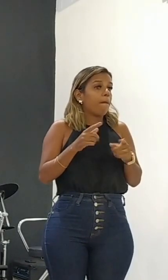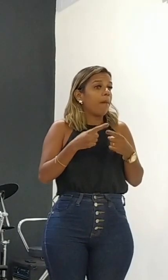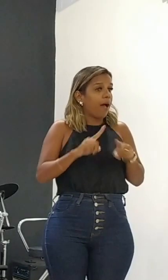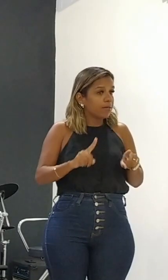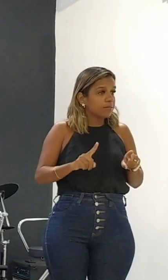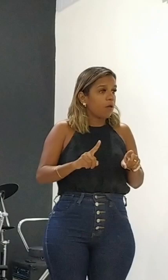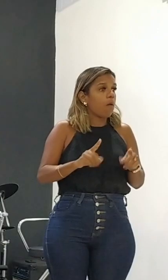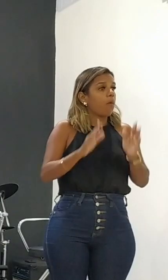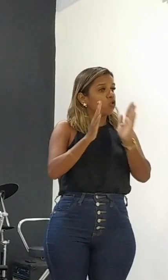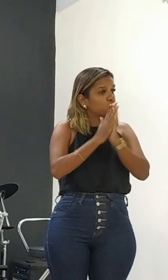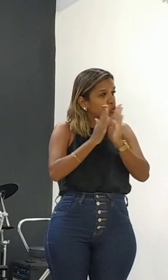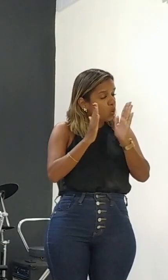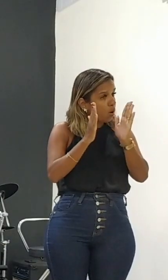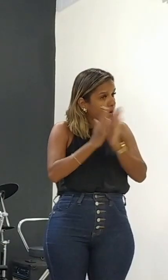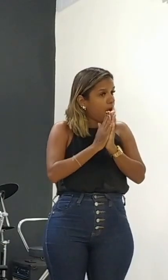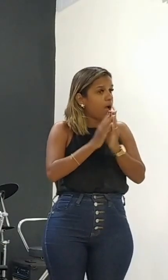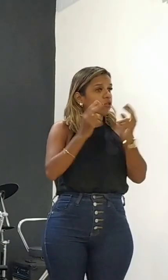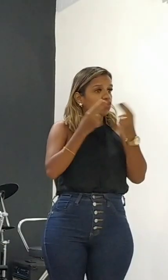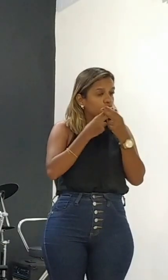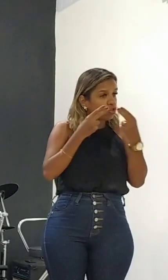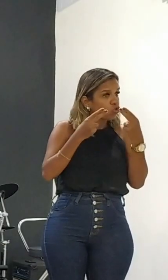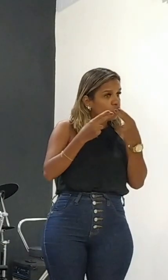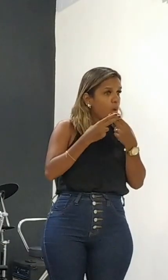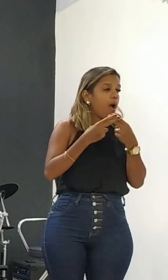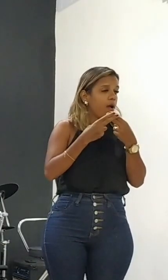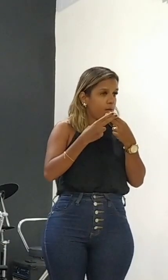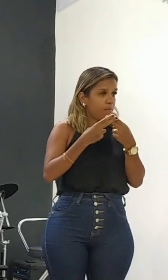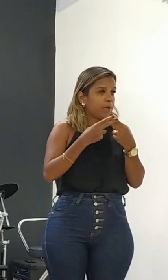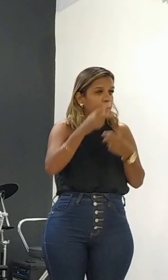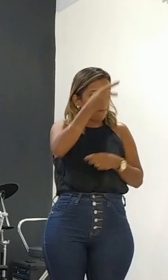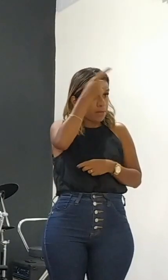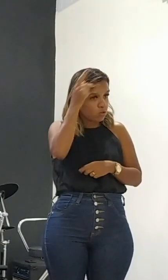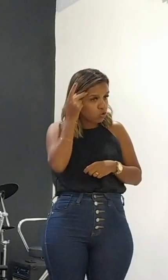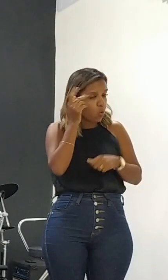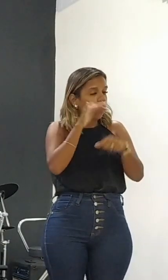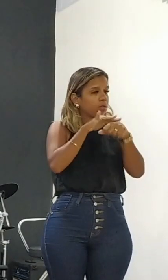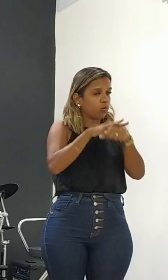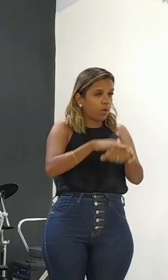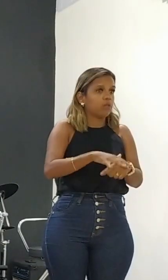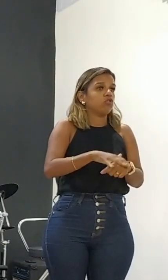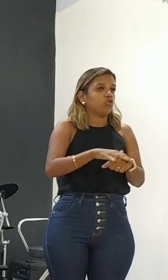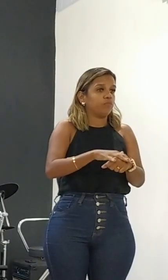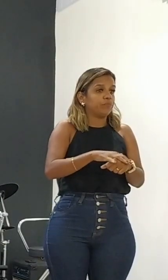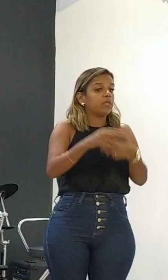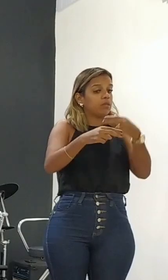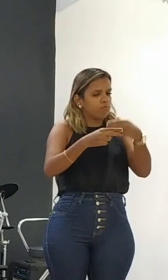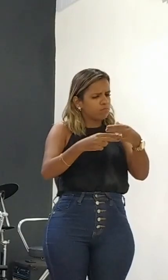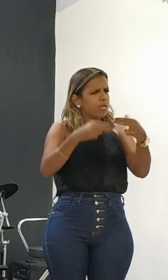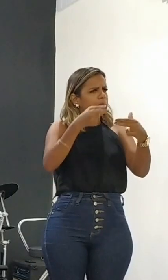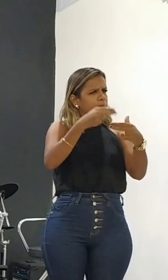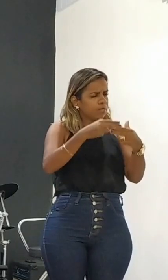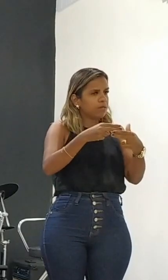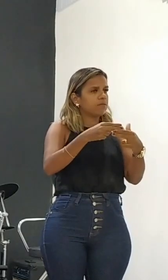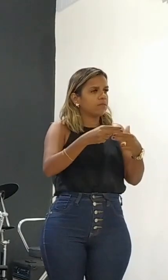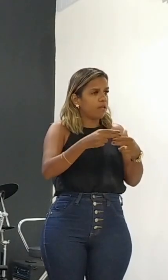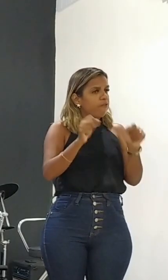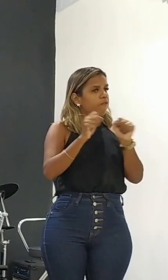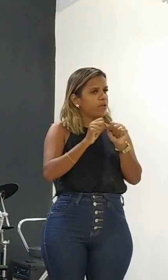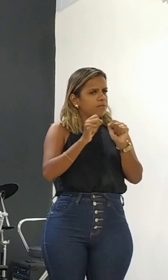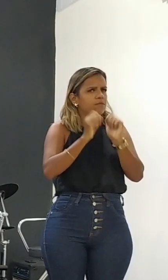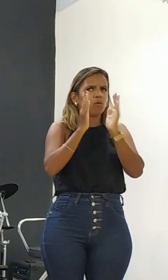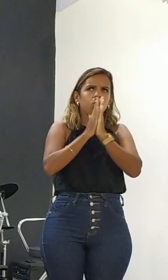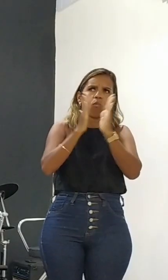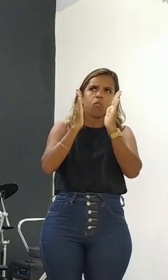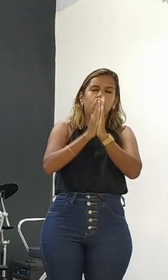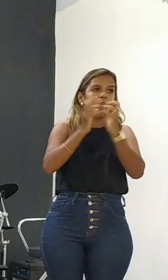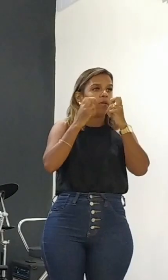gente está incapacitado de agir como Neemias naquele momento, mas ele começou a orar e começou a jejuar a Deus, clamar